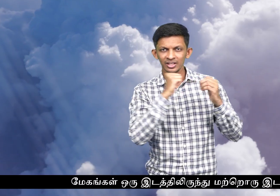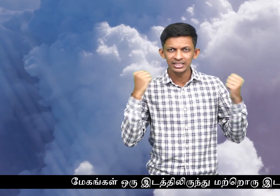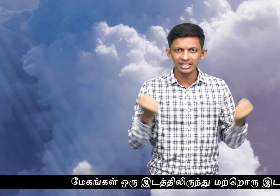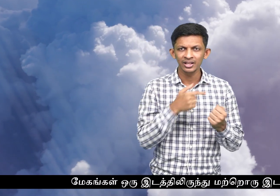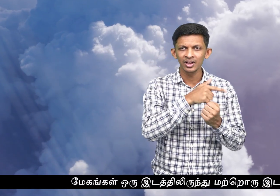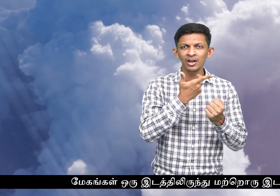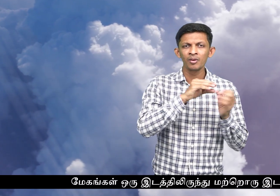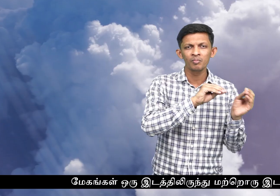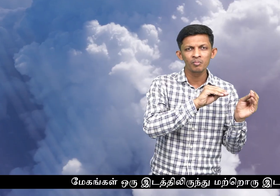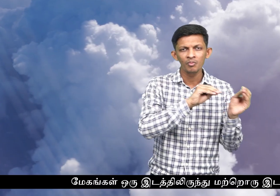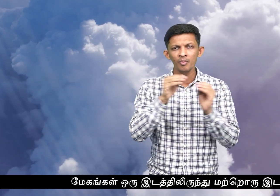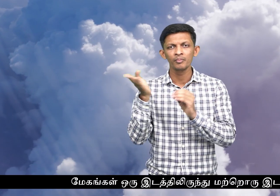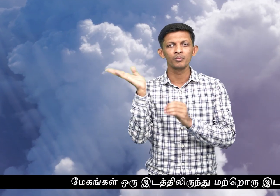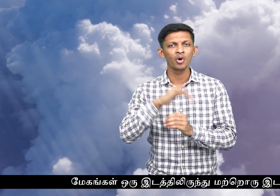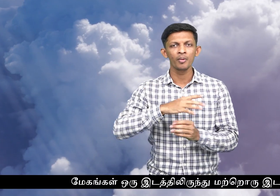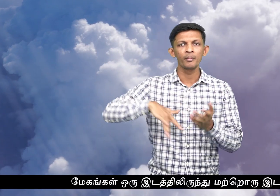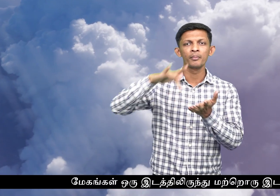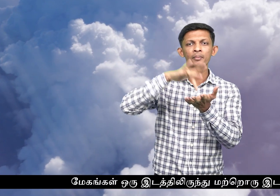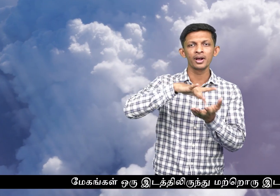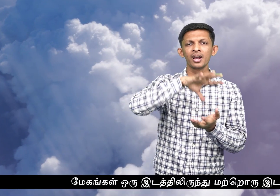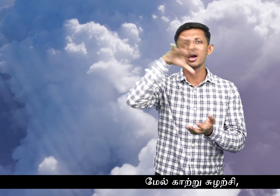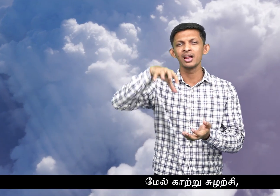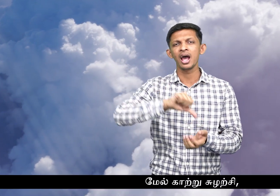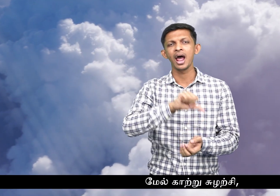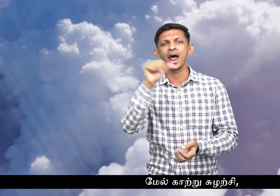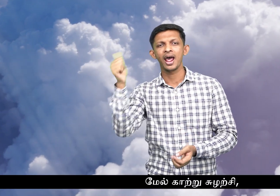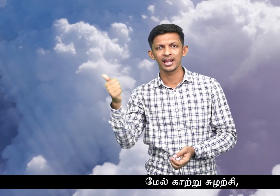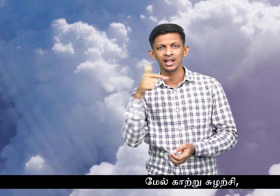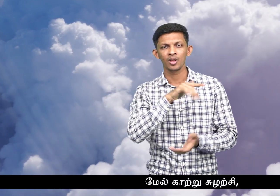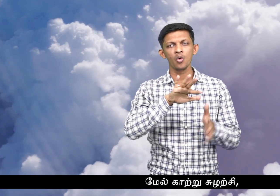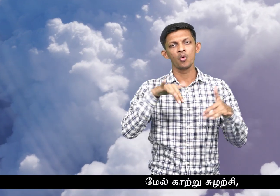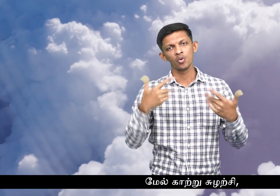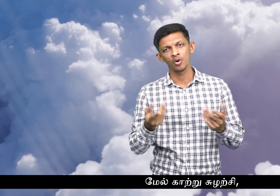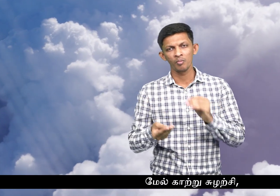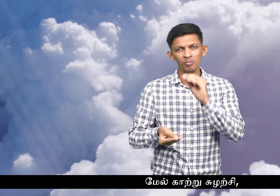மேகங்கள் ஒரு இடத்திலிருந்து மற்றொரு இடத்திற்கு மேல் காற்று சுழற்சி,